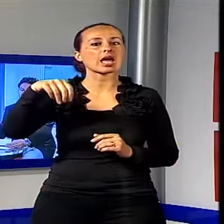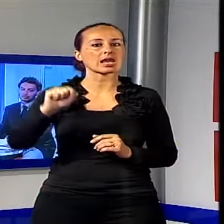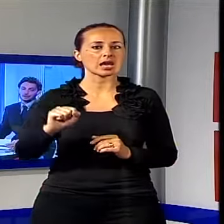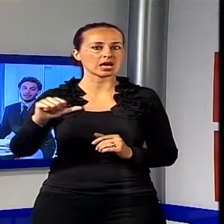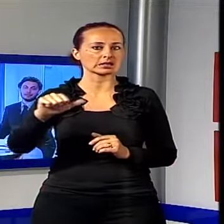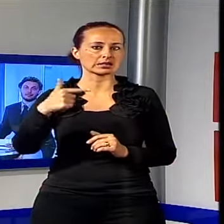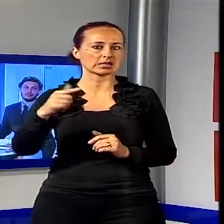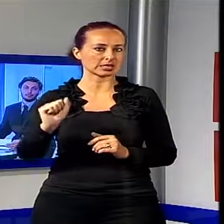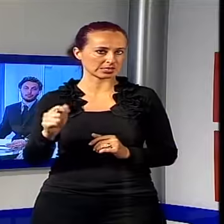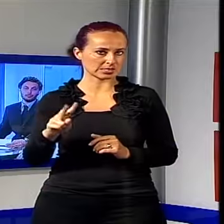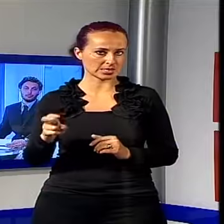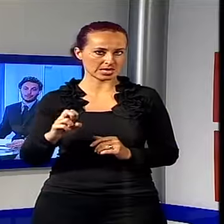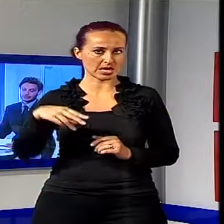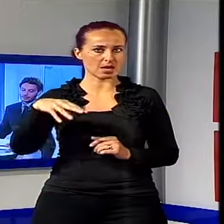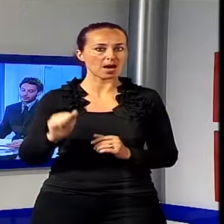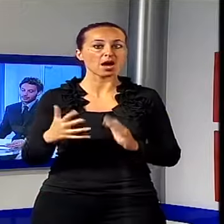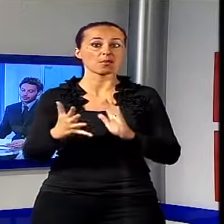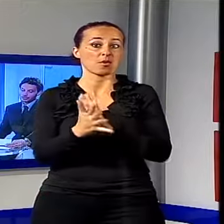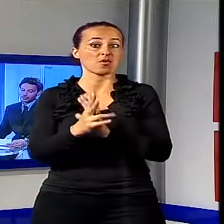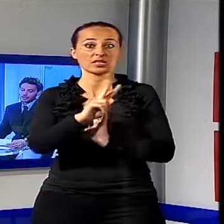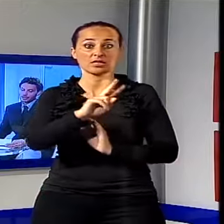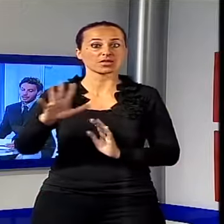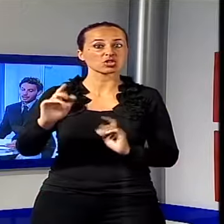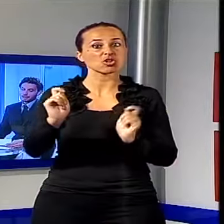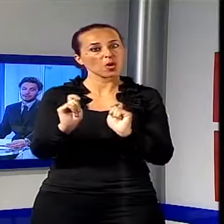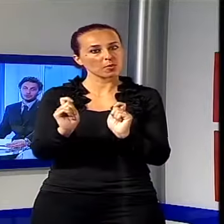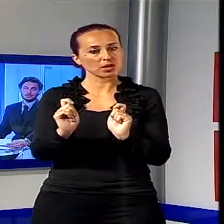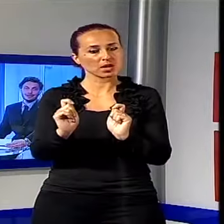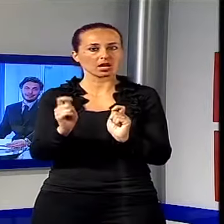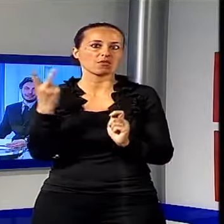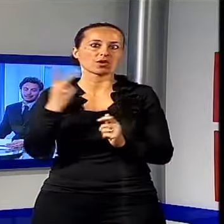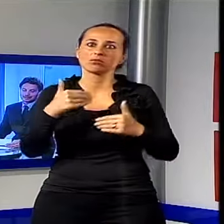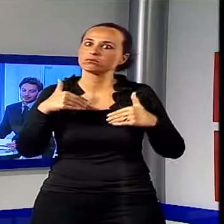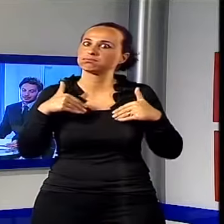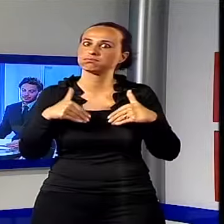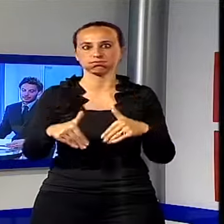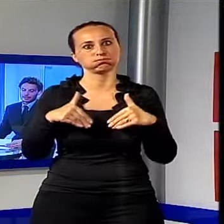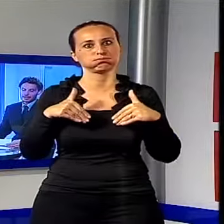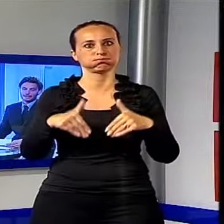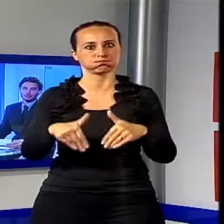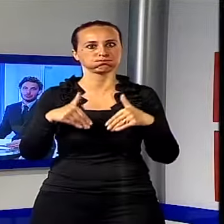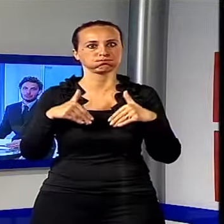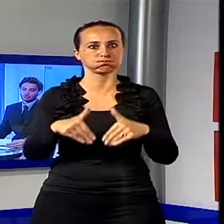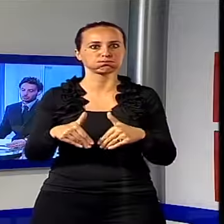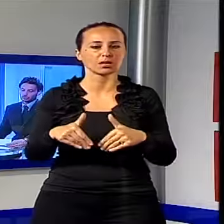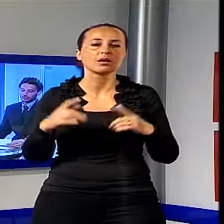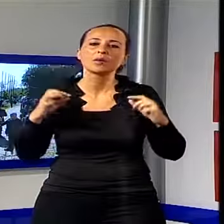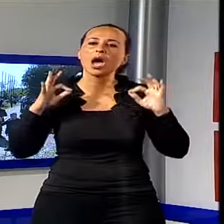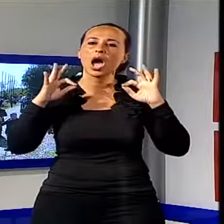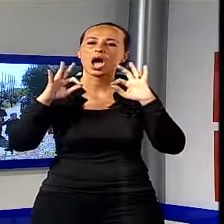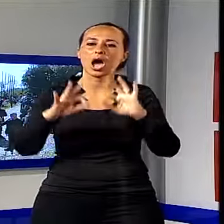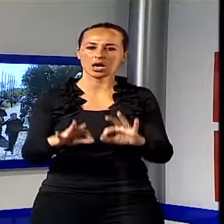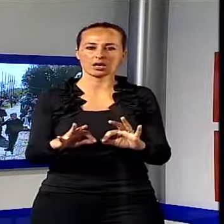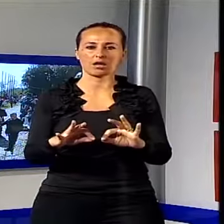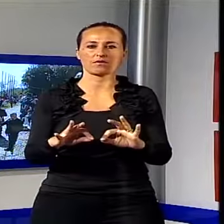una festa, proprio quella del 25 aprile, partecipata da tante persone che hanno raggiunto Sant'Anna fin dal mattino